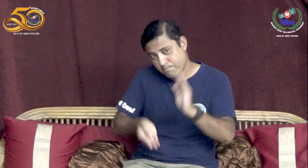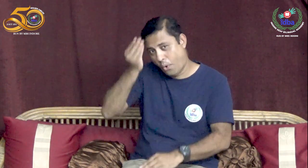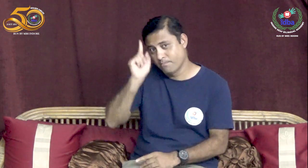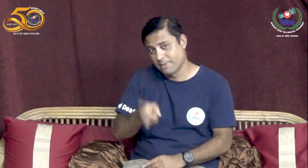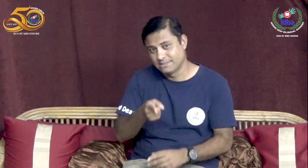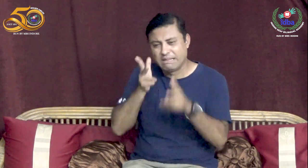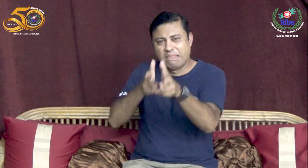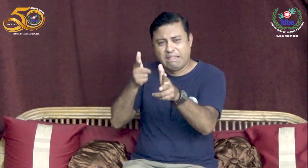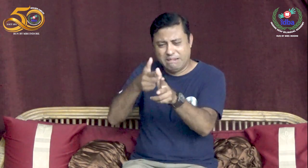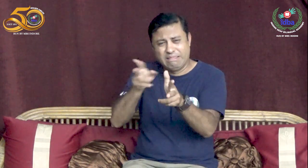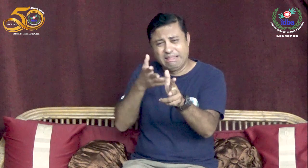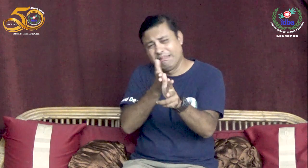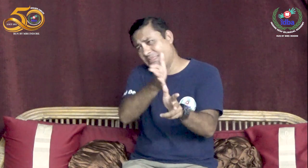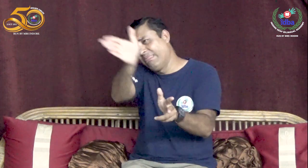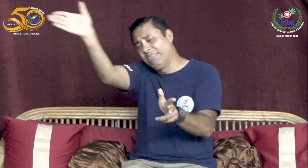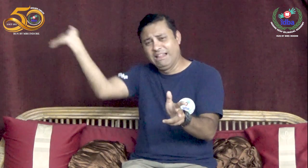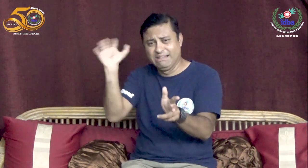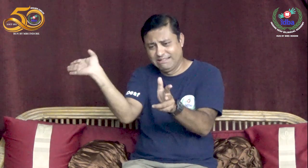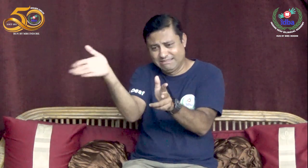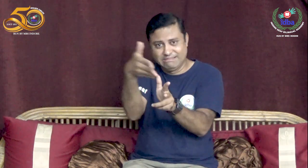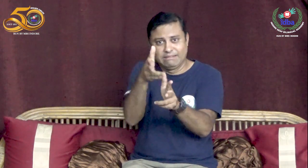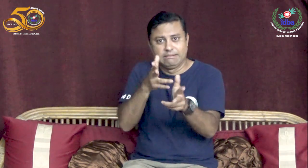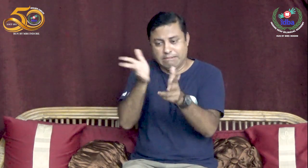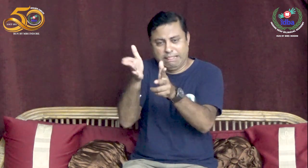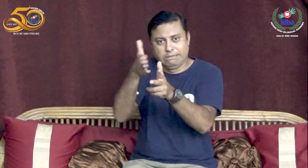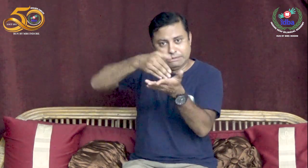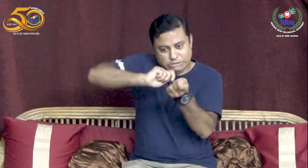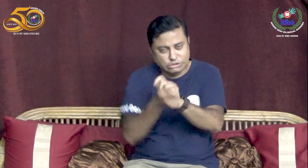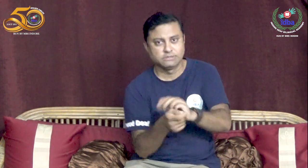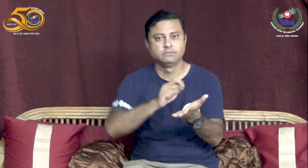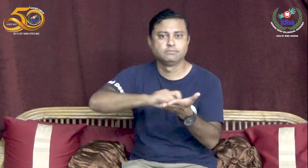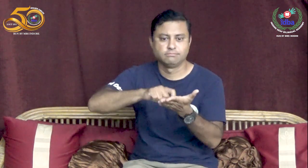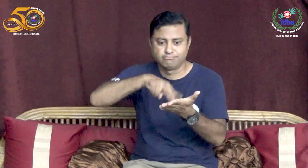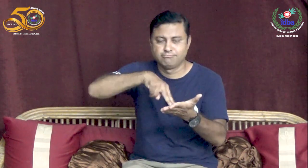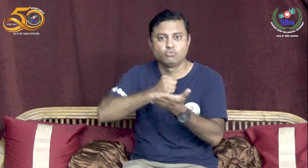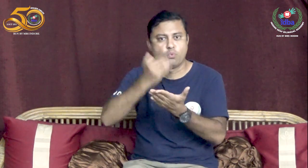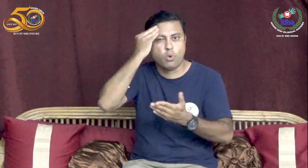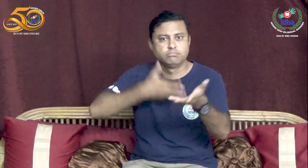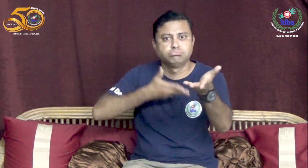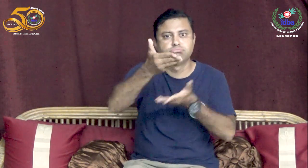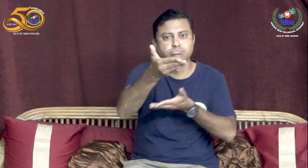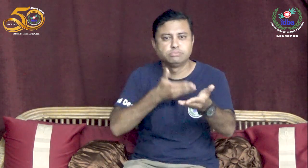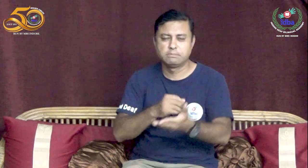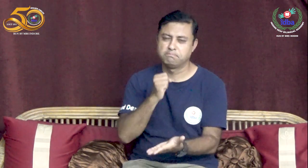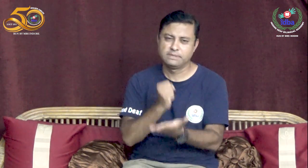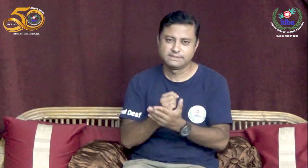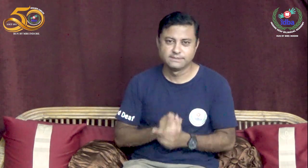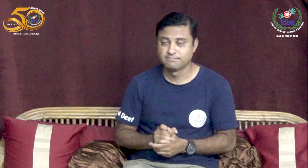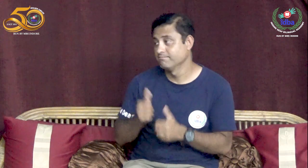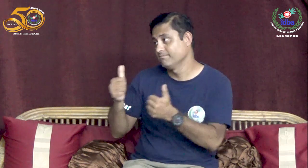आपको खुद प्रैक्टिस करनी है। और बातें करना ठीक है, पर बहुत दूर नहीं जाना है उन बातों में, उनमें ही नहीं लगना है। कम्युनिकेशन जो है वो